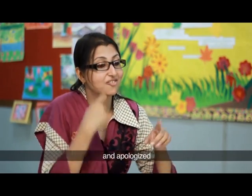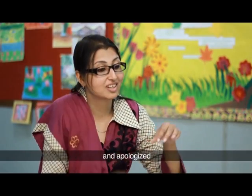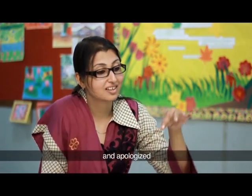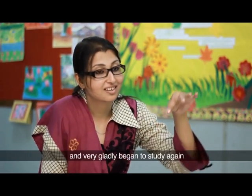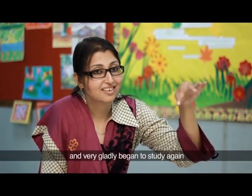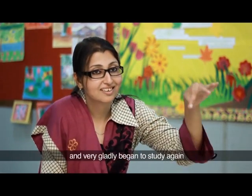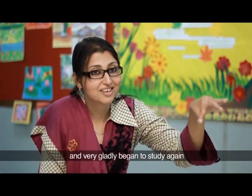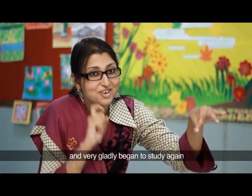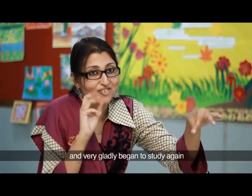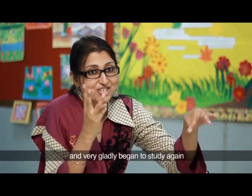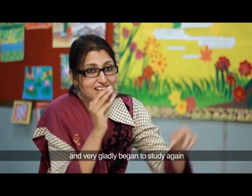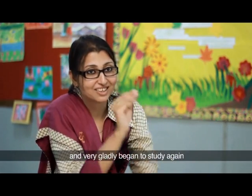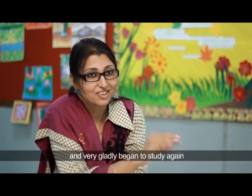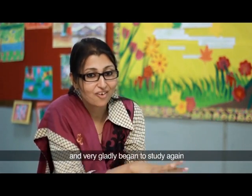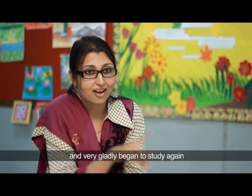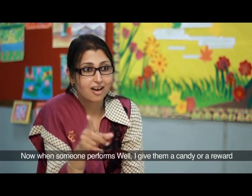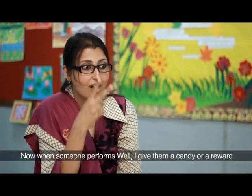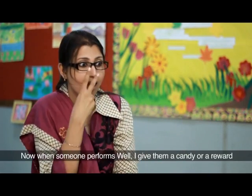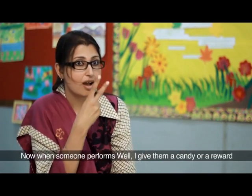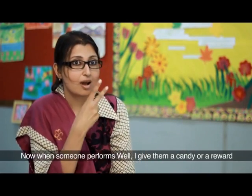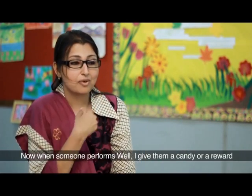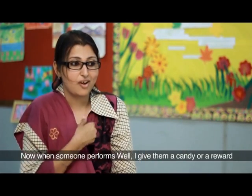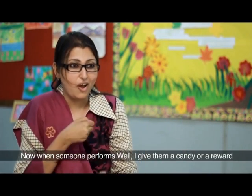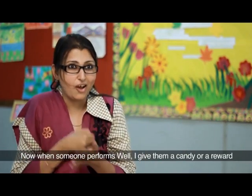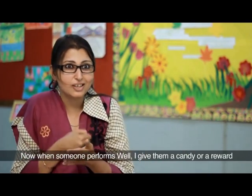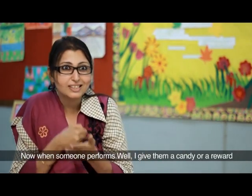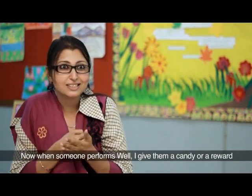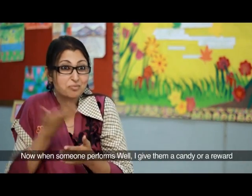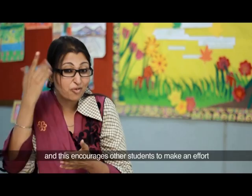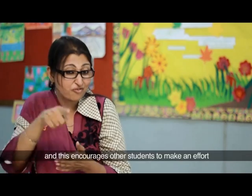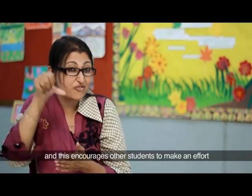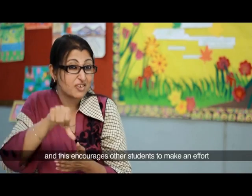और बड़ी खुशी के साथ पढ़ाई शुरू की। अच्छा पढ़ने पर मैं इन्हें टॉफी भी देती हूँ, इससे दूसरे